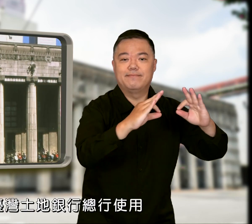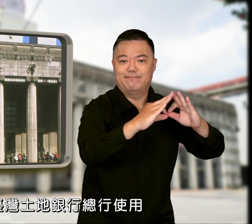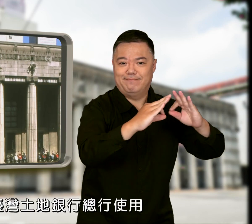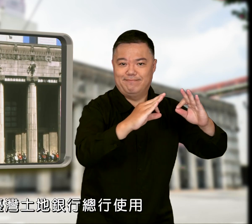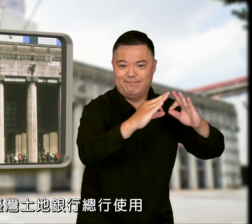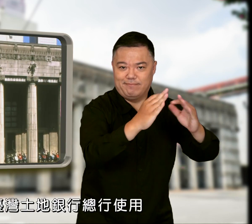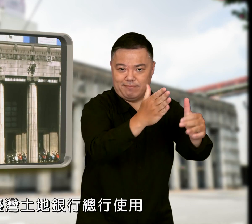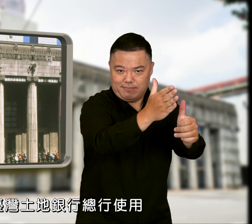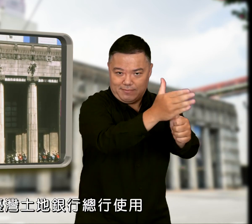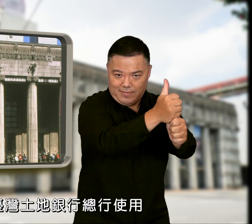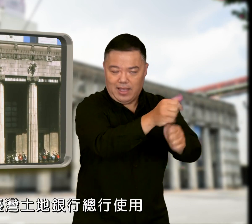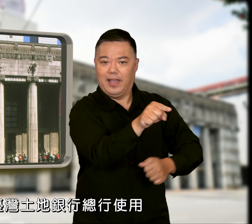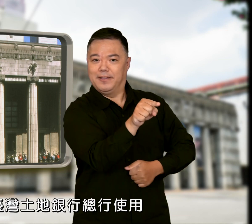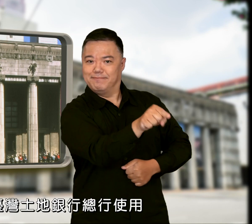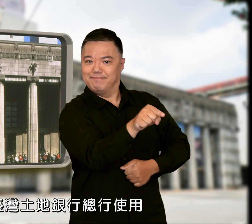用。